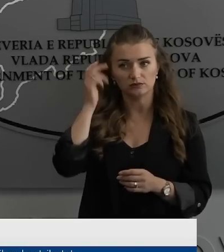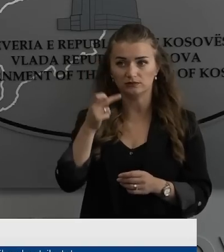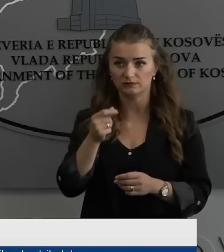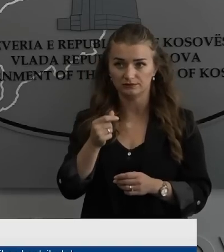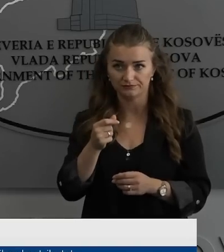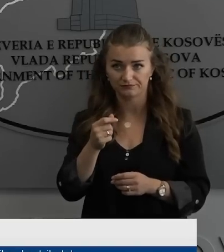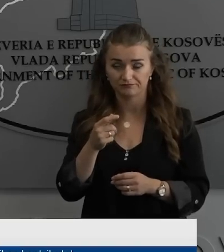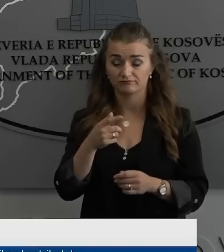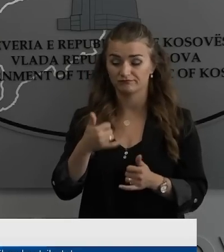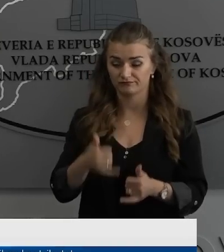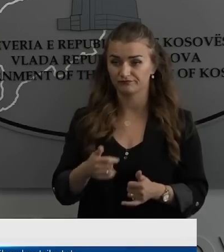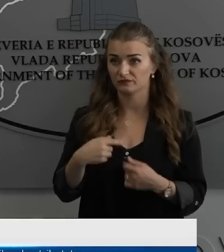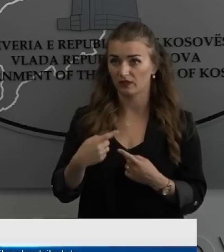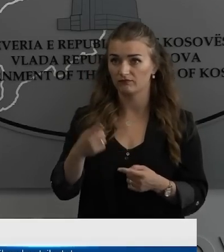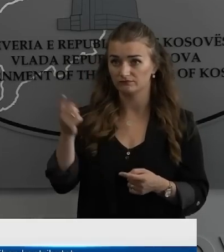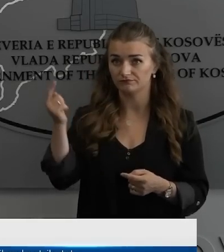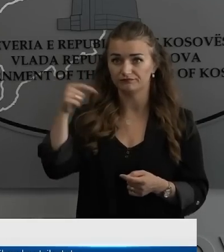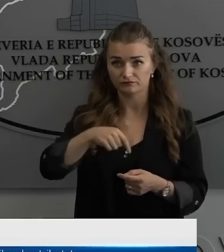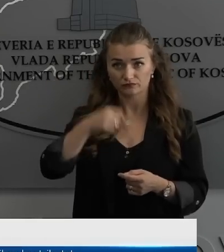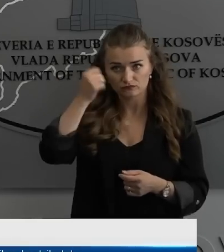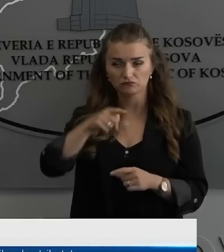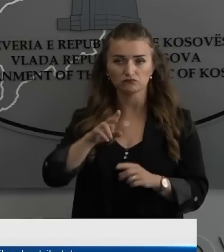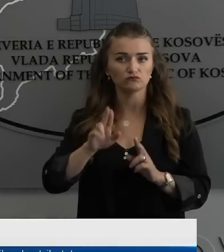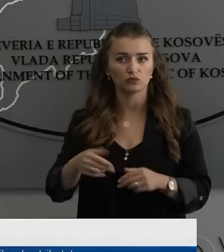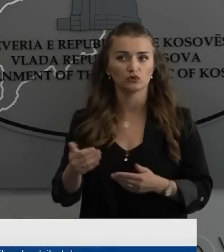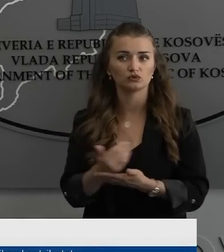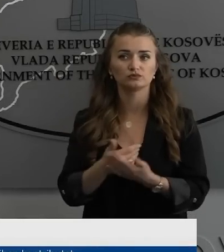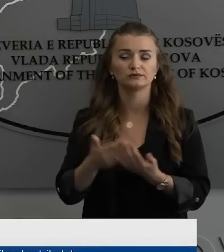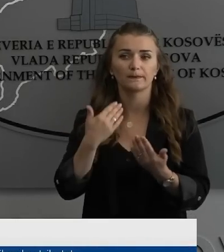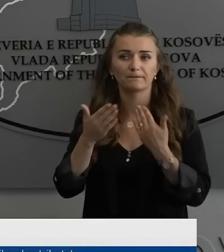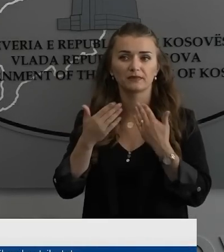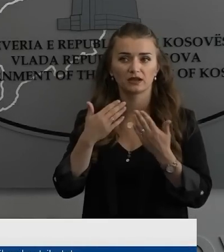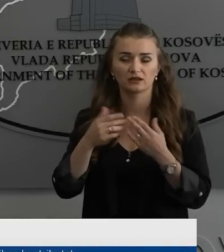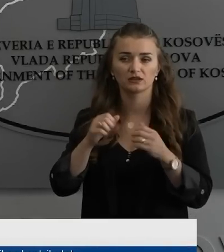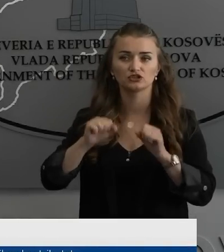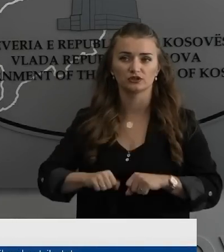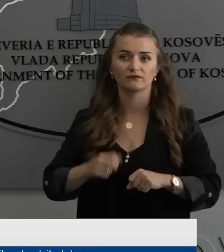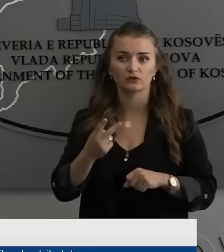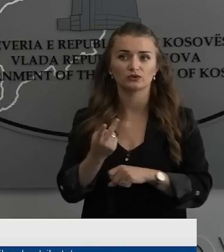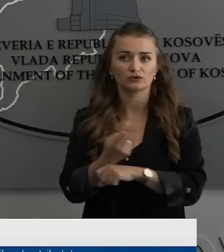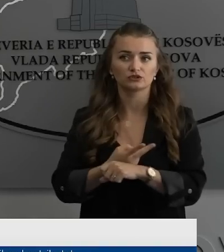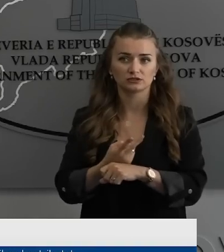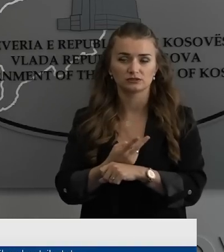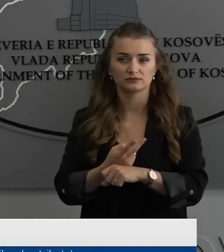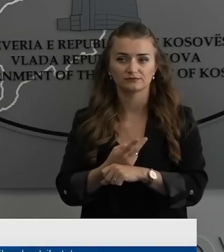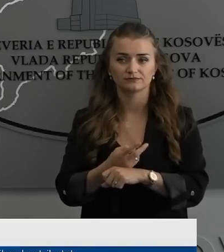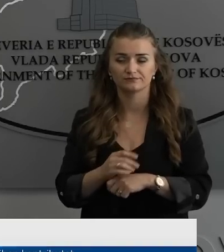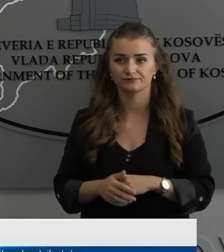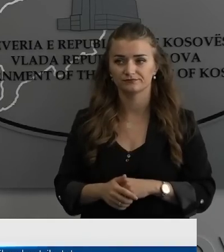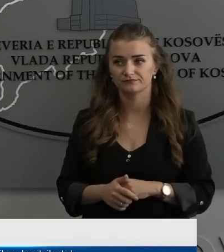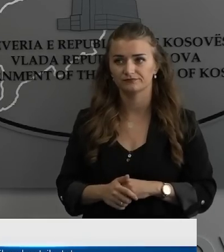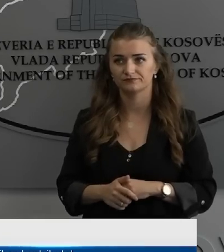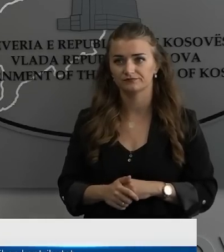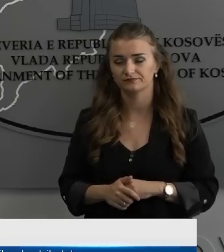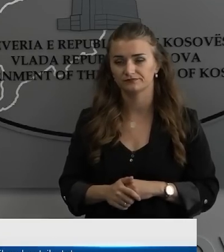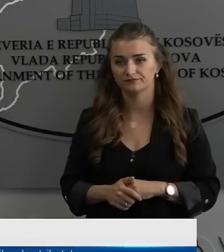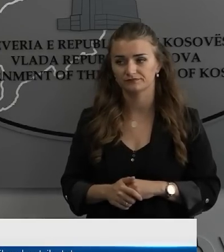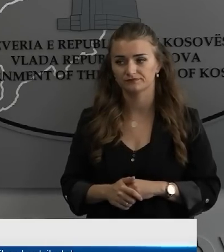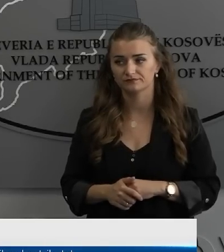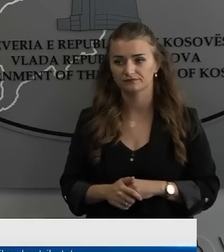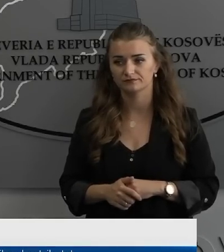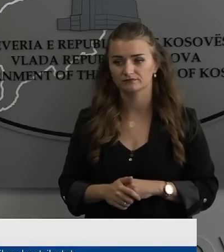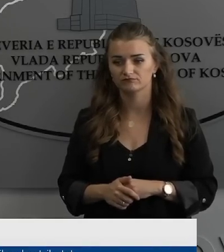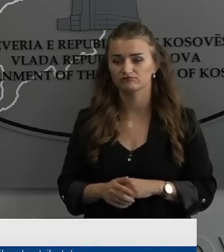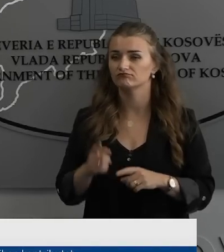po vjen në këtë javë, le ta mbajmë edhe një mbledhje të përbashkët të dy qeverive tona,